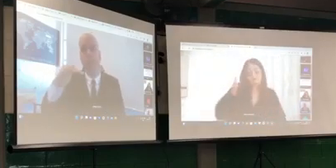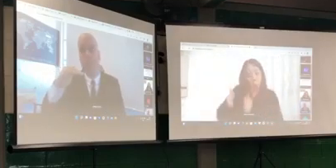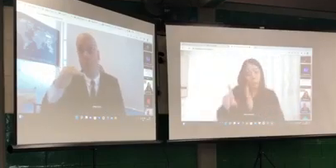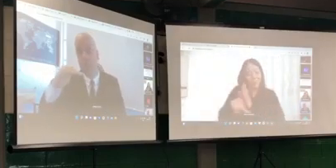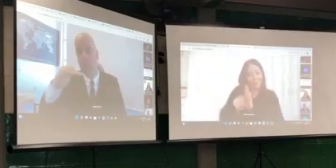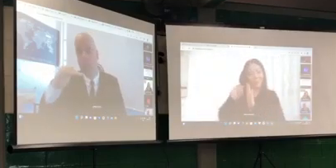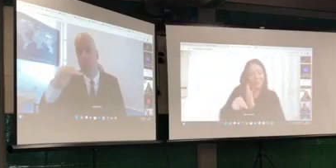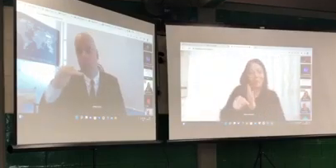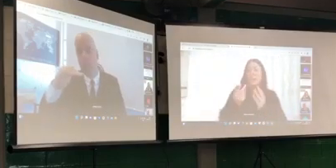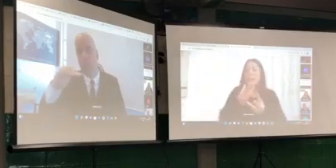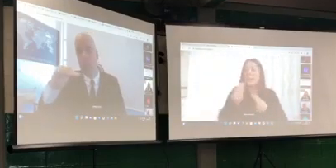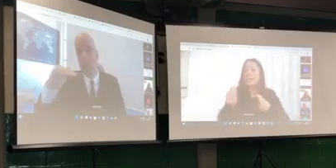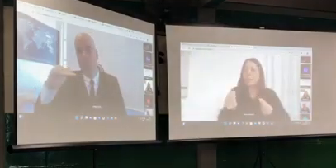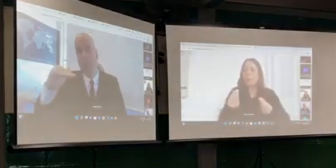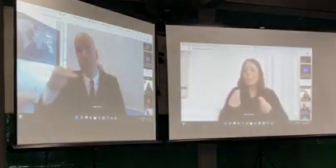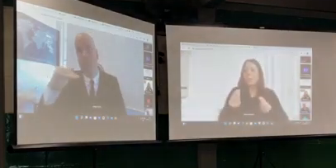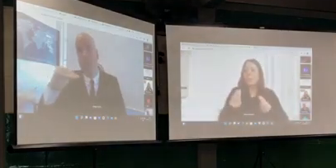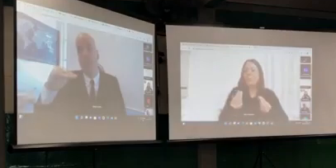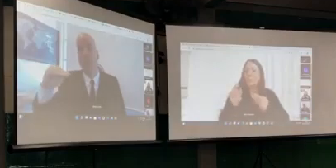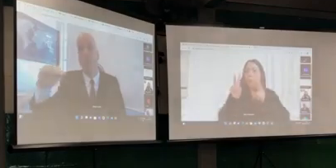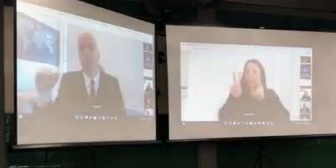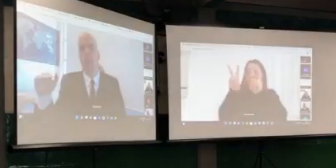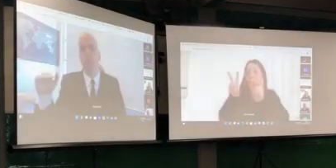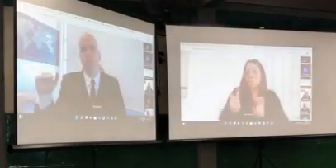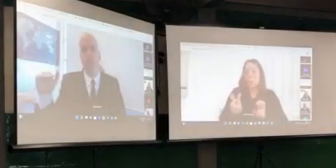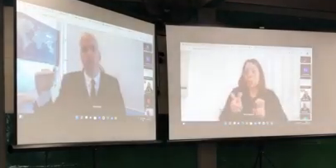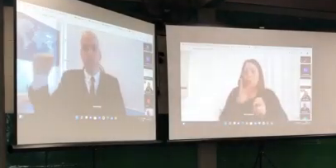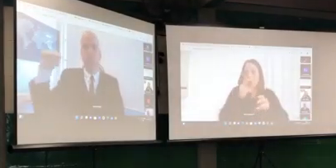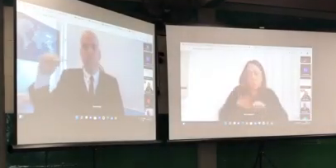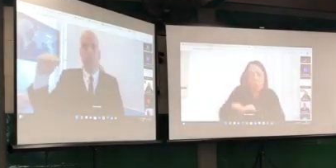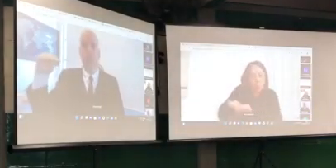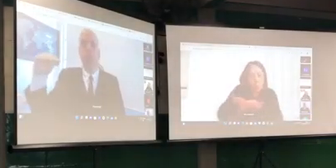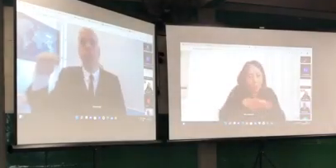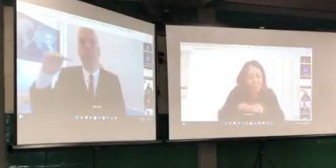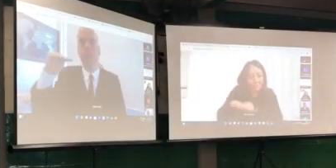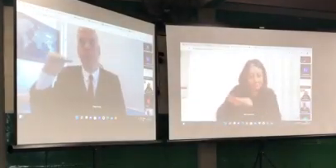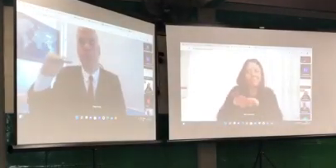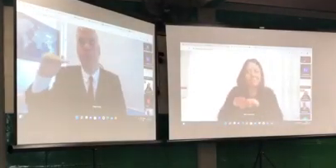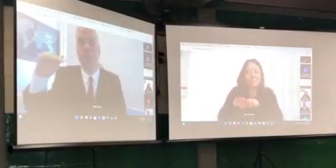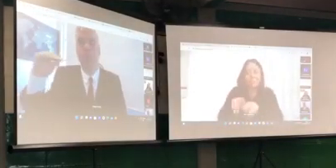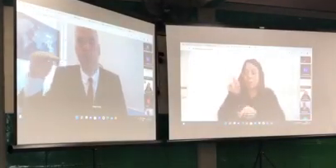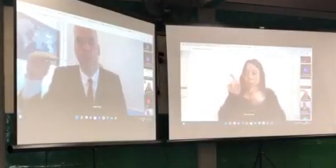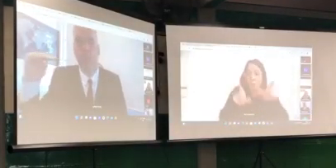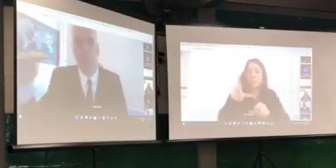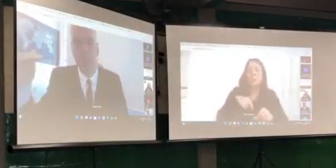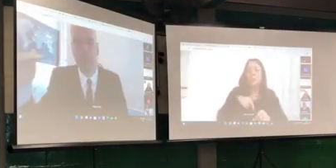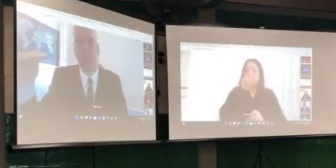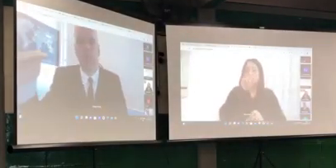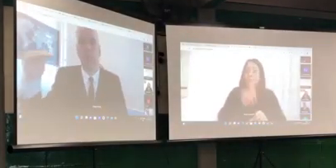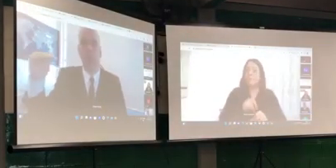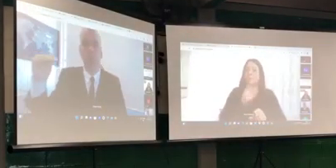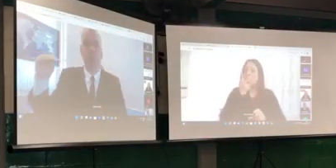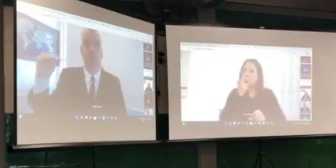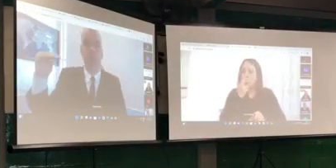bastante assuntos referentes à igualdade. Né? As pessoas com deficiência têm que ter o mesmo tratamento, com a